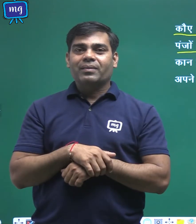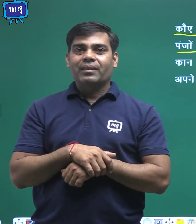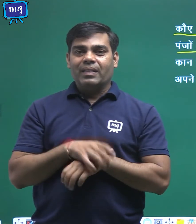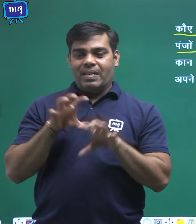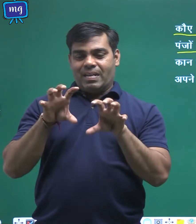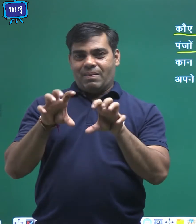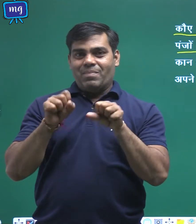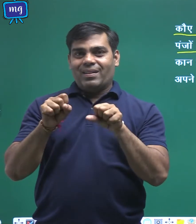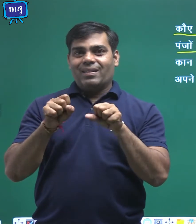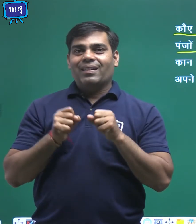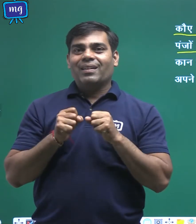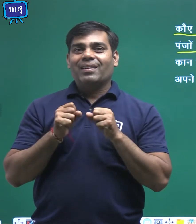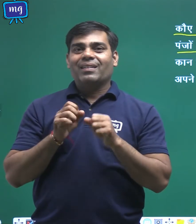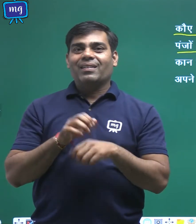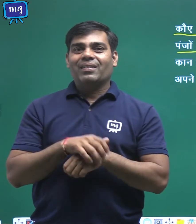पकड़कर